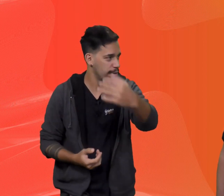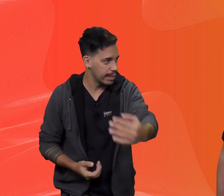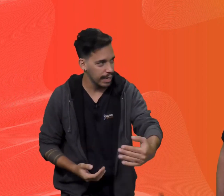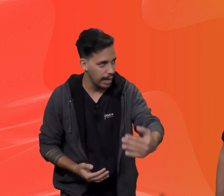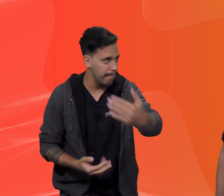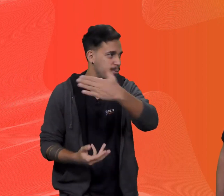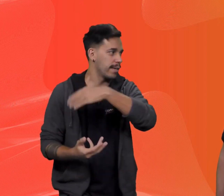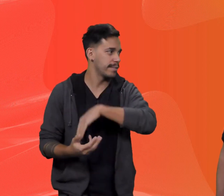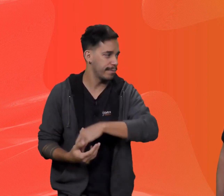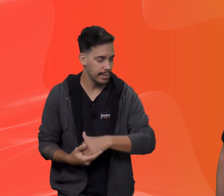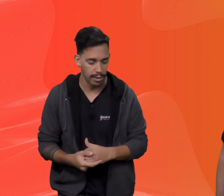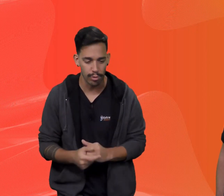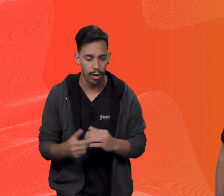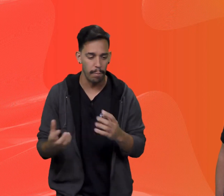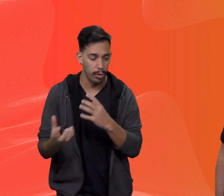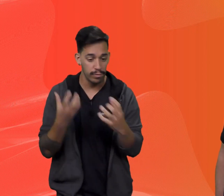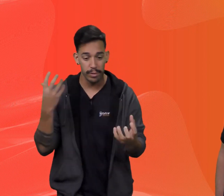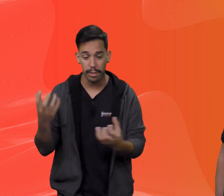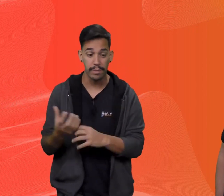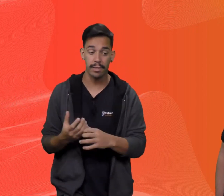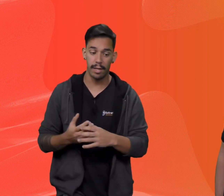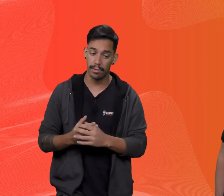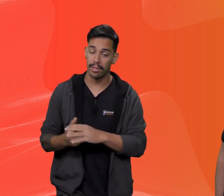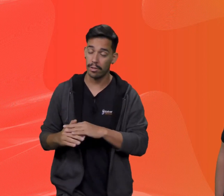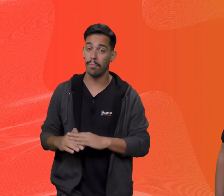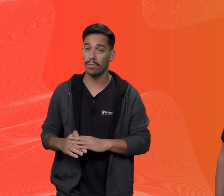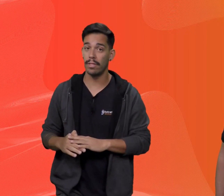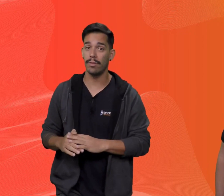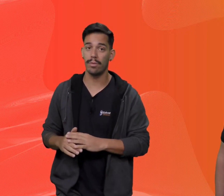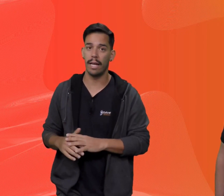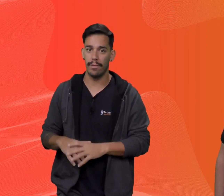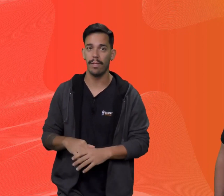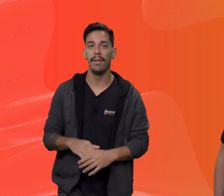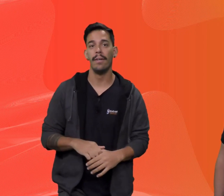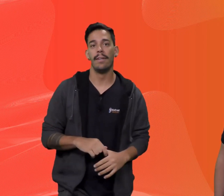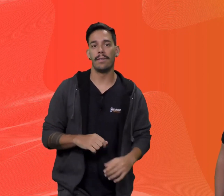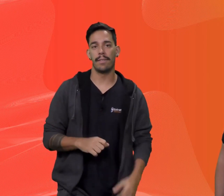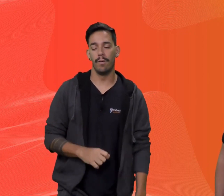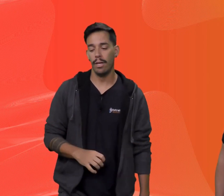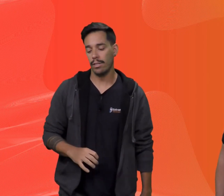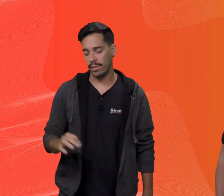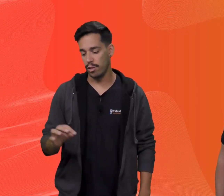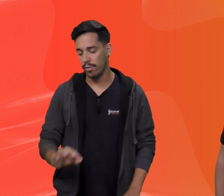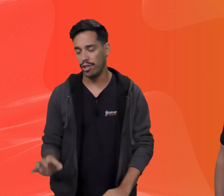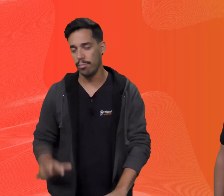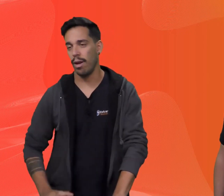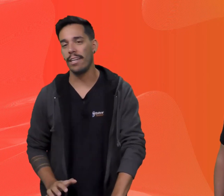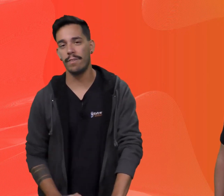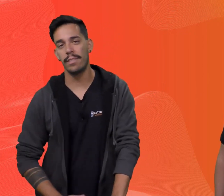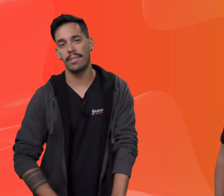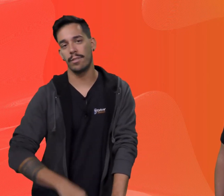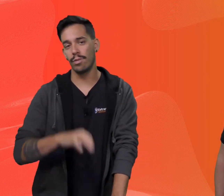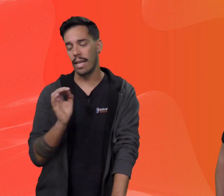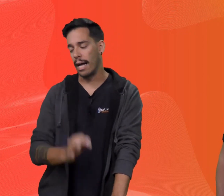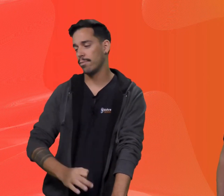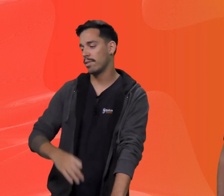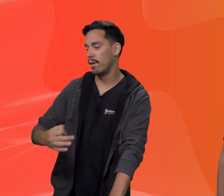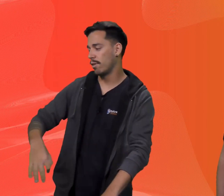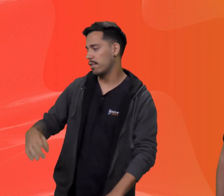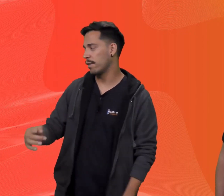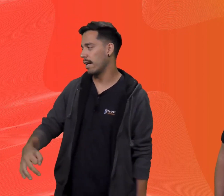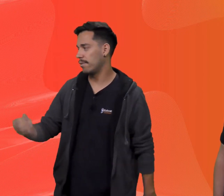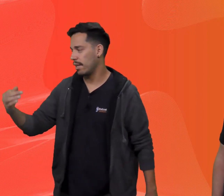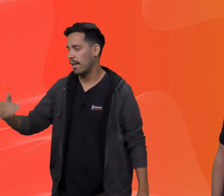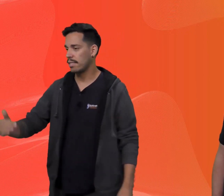essa definição daquela época, com a definição atual. Pode vir mesclando e tem que tomar um certo cuidado. Então, se o vestibular tivesse assim, os átomos